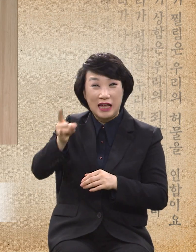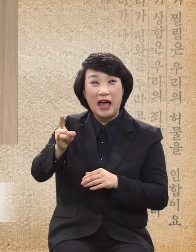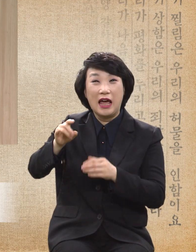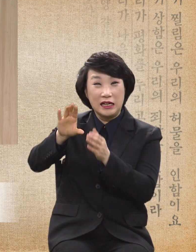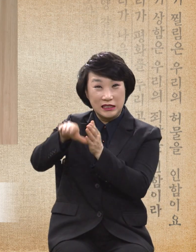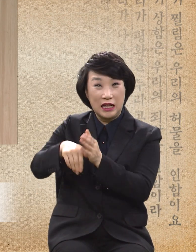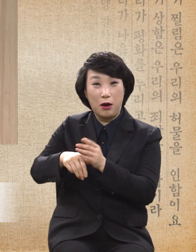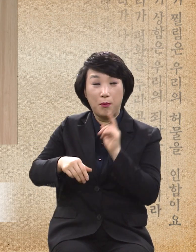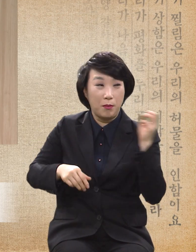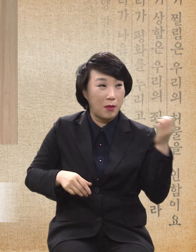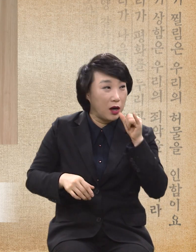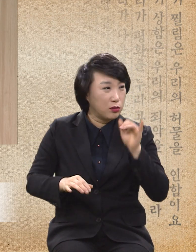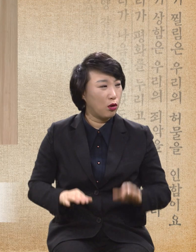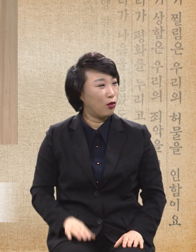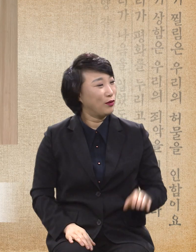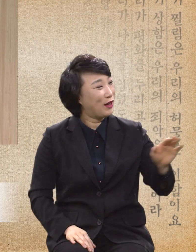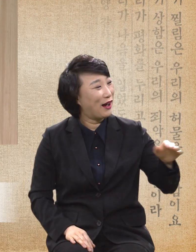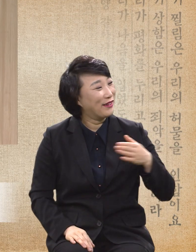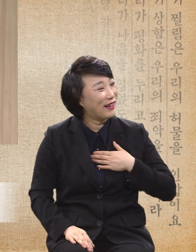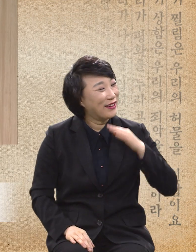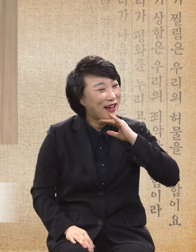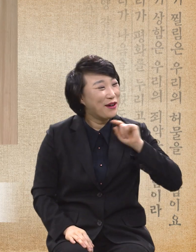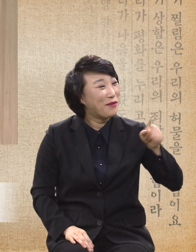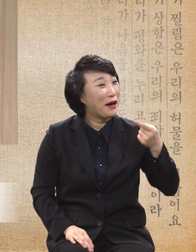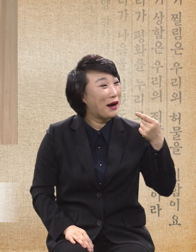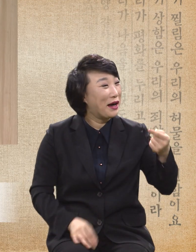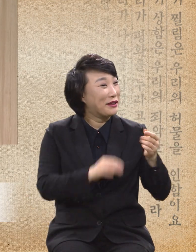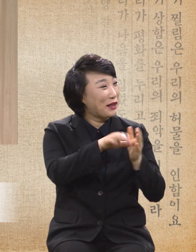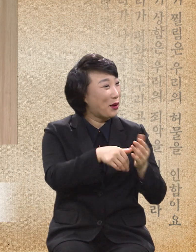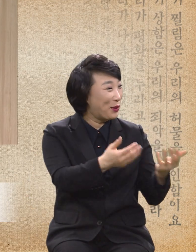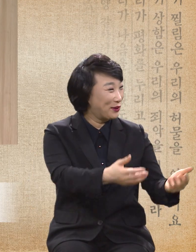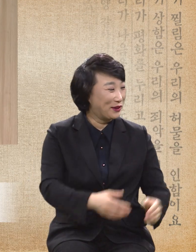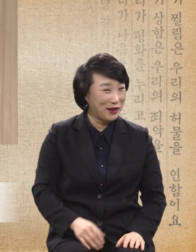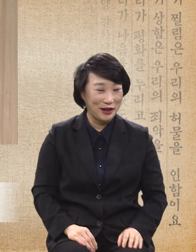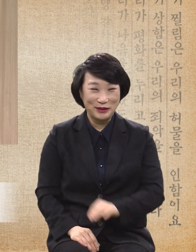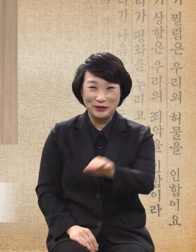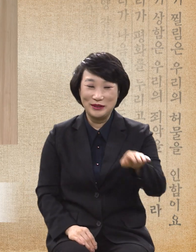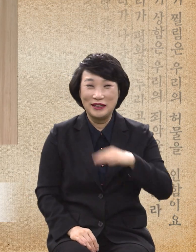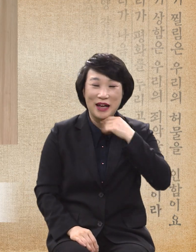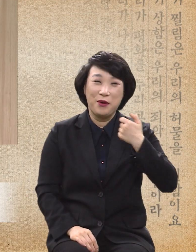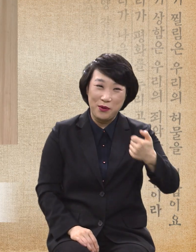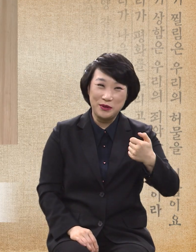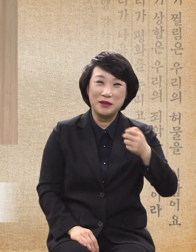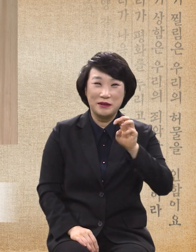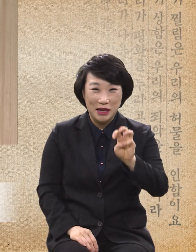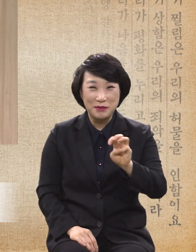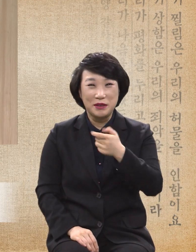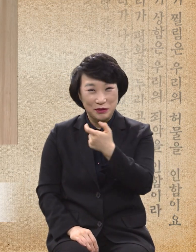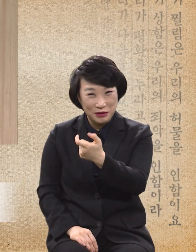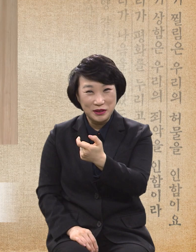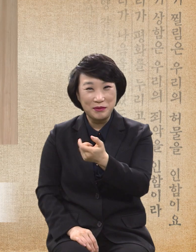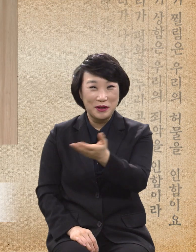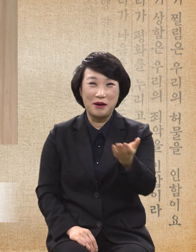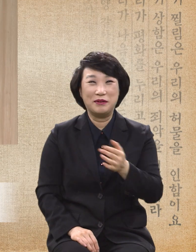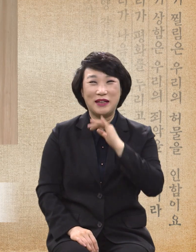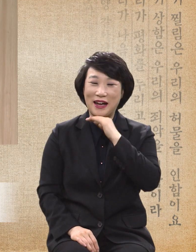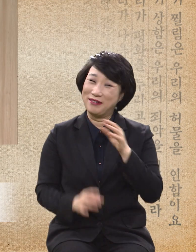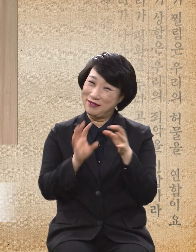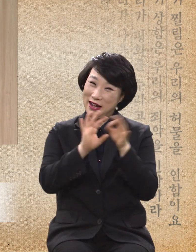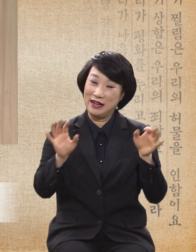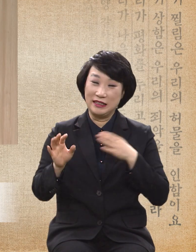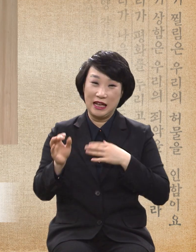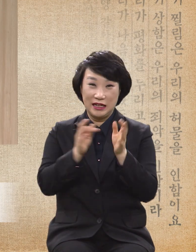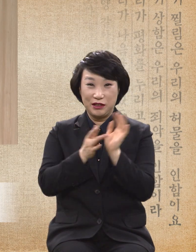거예요? 생각해봐. 우리는 50의 시대든 30의 시대든 60의 세대든 내가